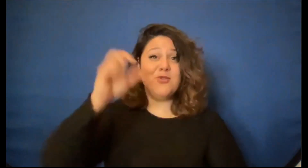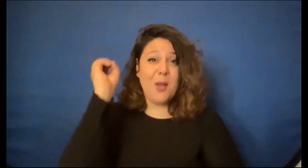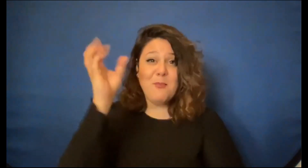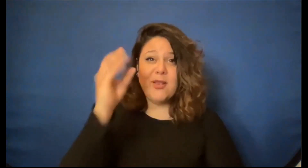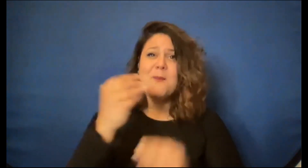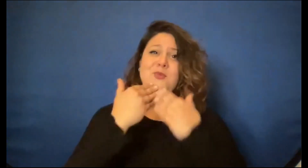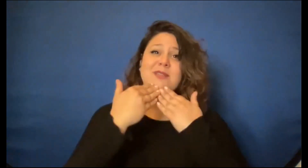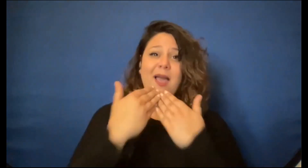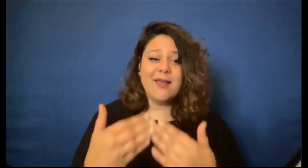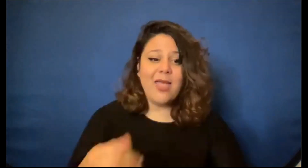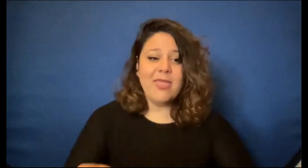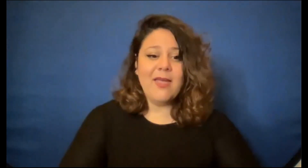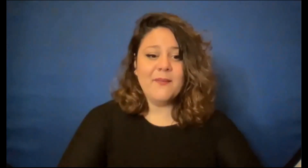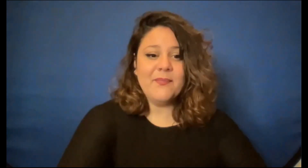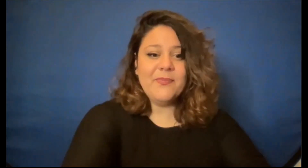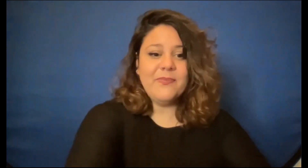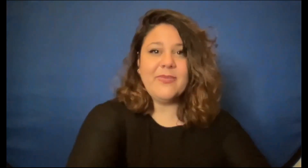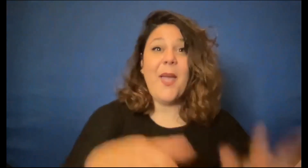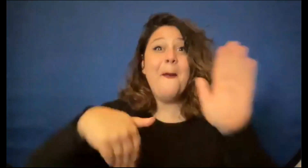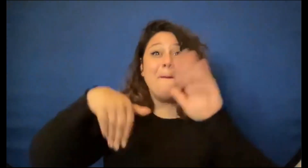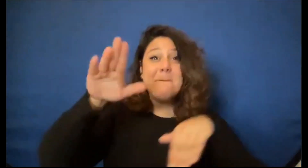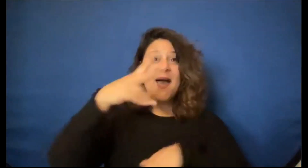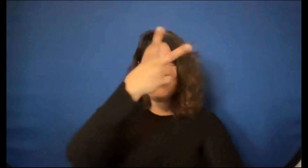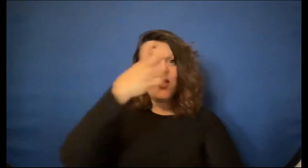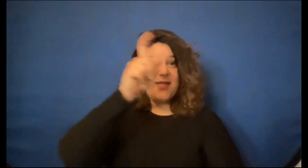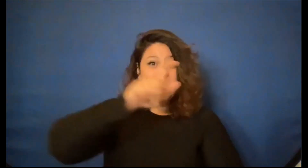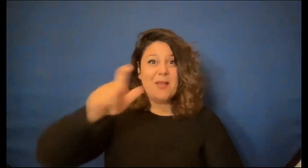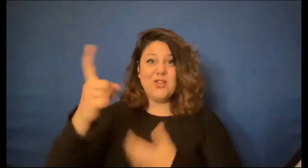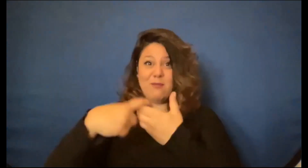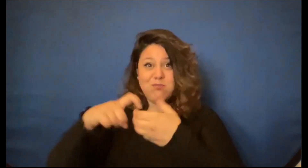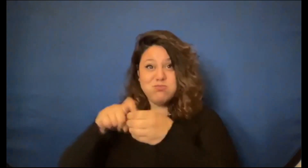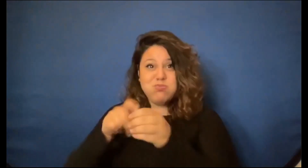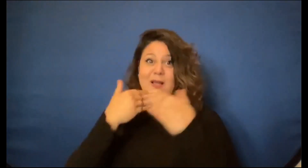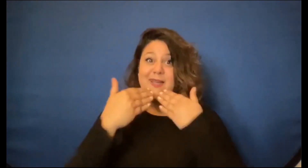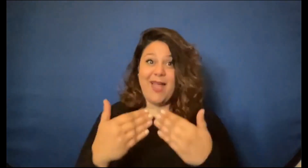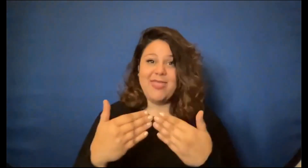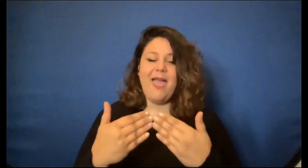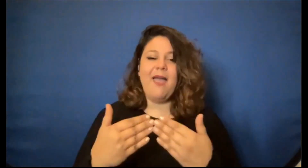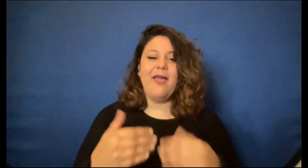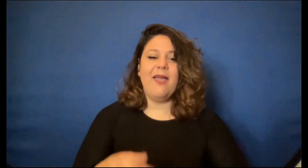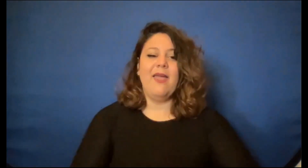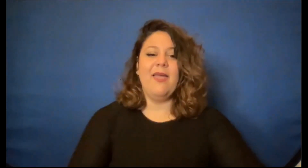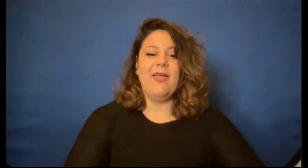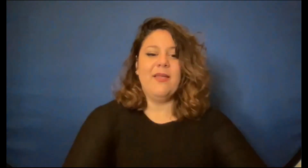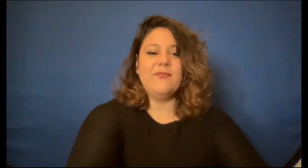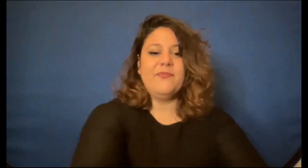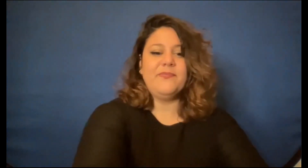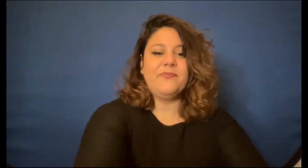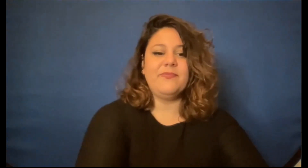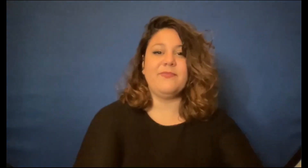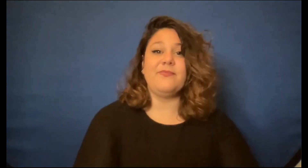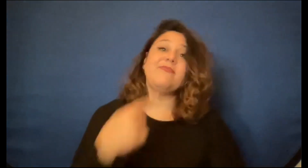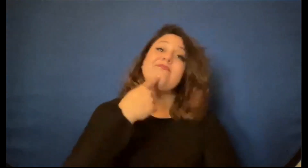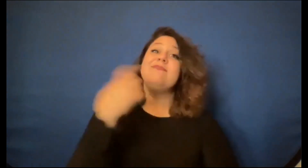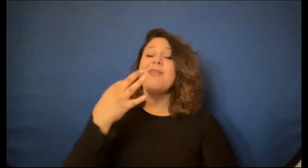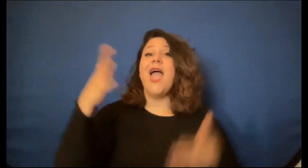muchas gracias a los más de 200 asistentes. Y entonces sí, como clausura, decir que el Consejo Español para la